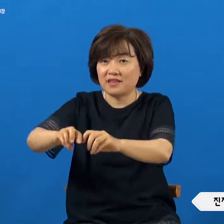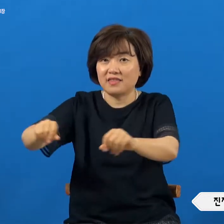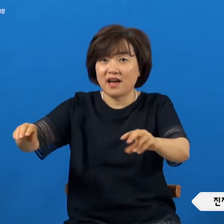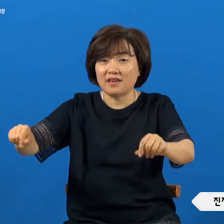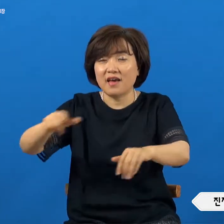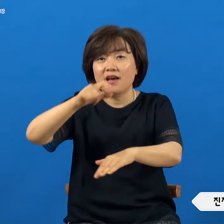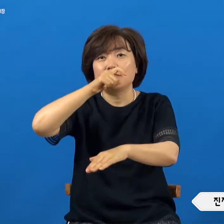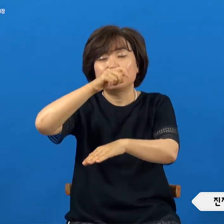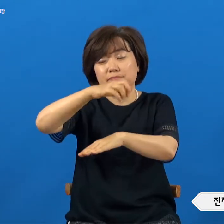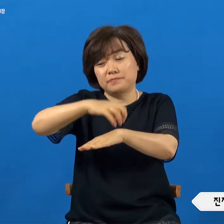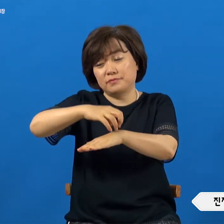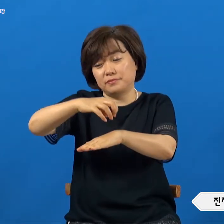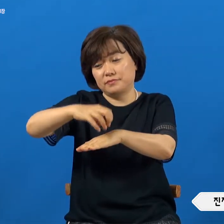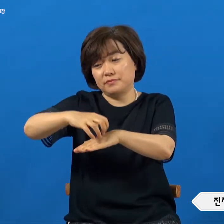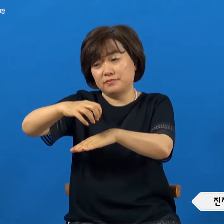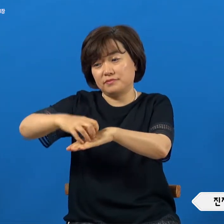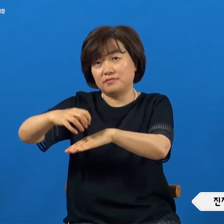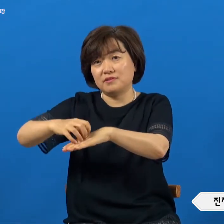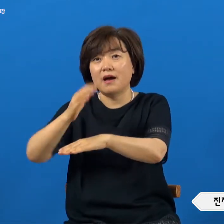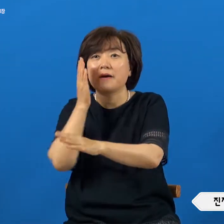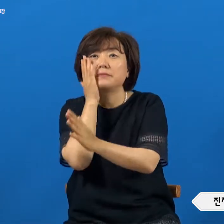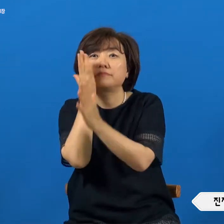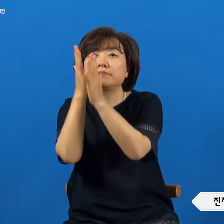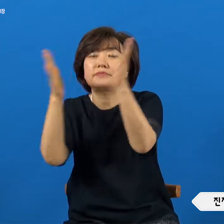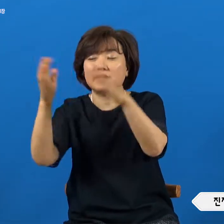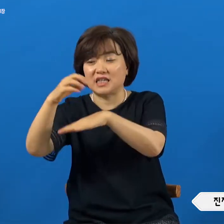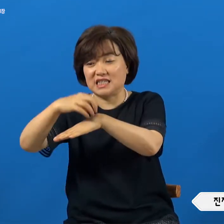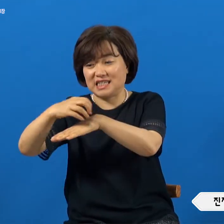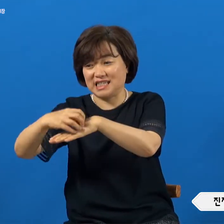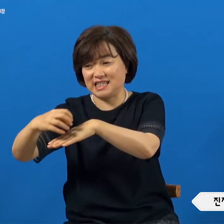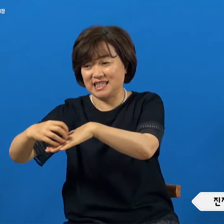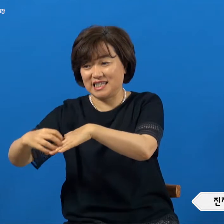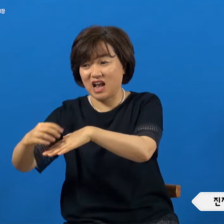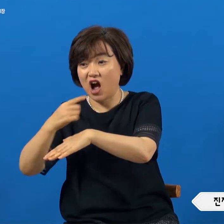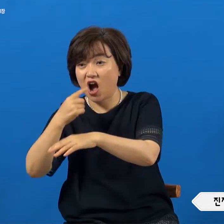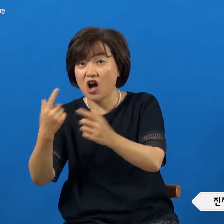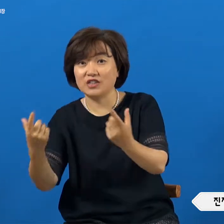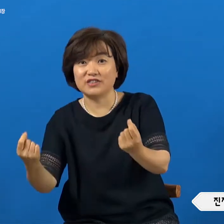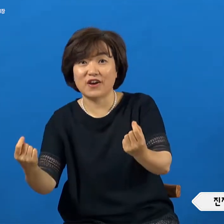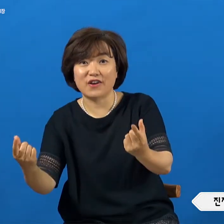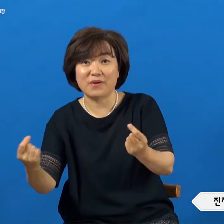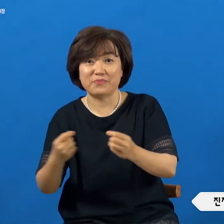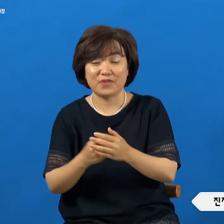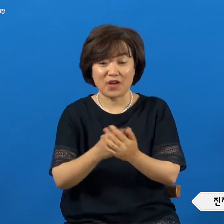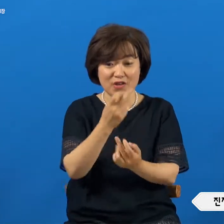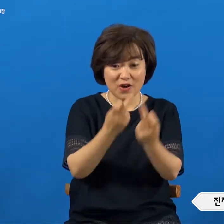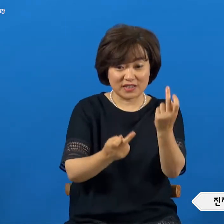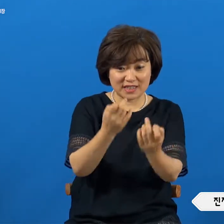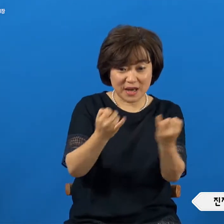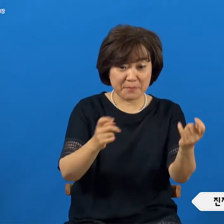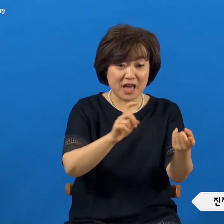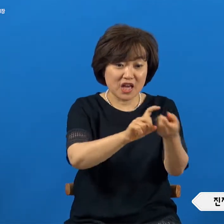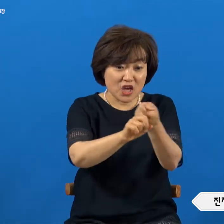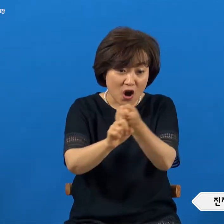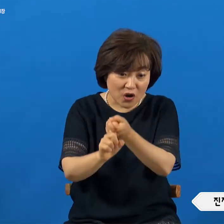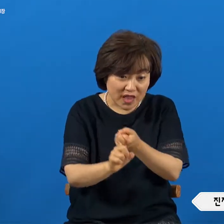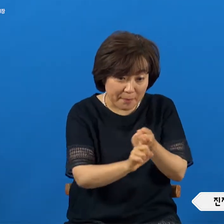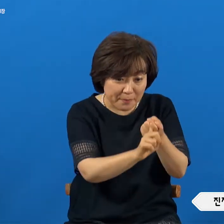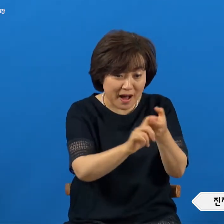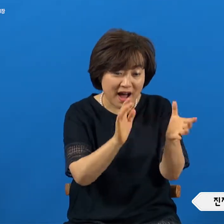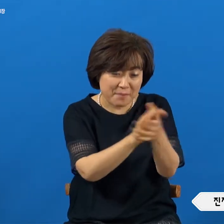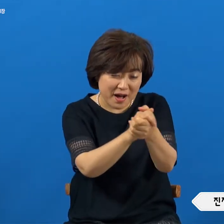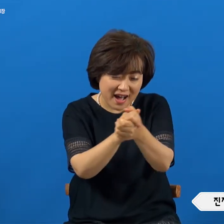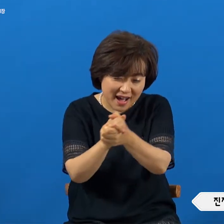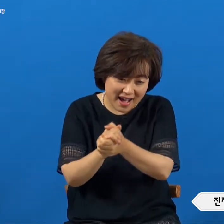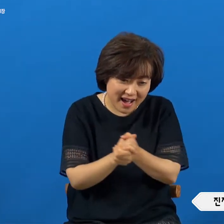그와 같이 성도의 교제가 연합함이 헐몬산의 이슬이 온 땅을 촉촉히